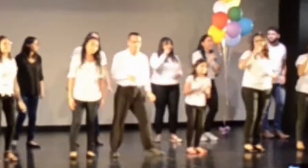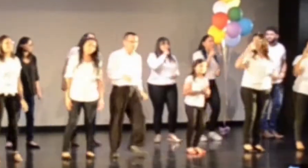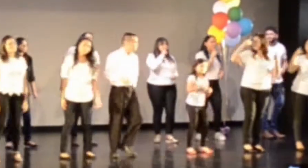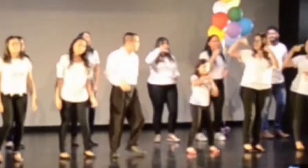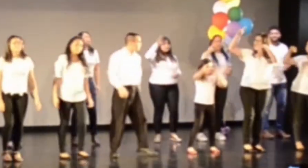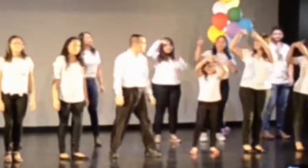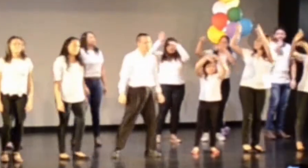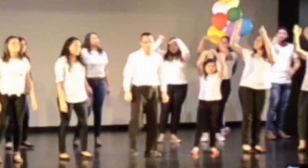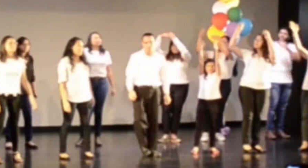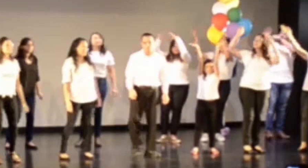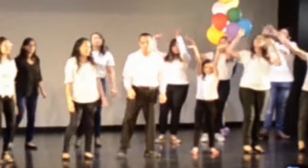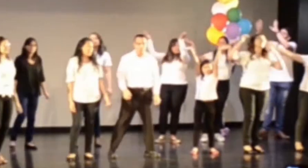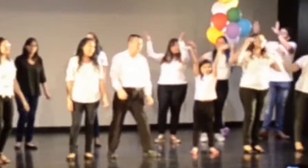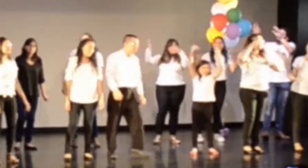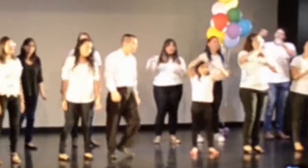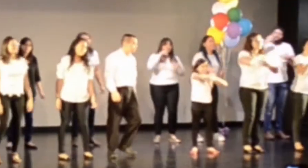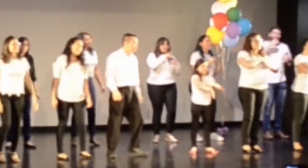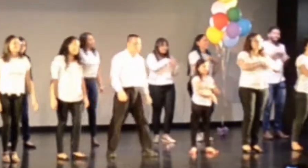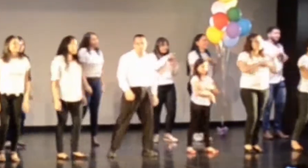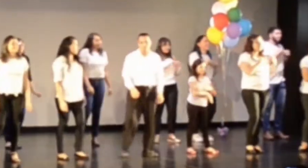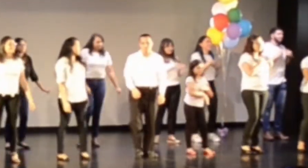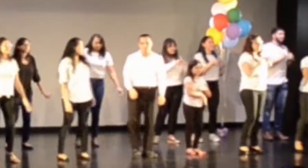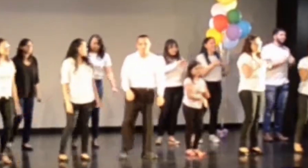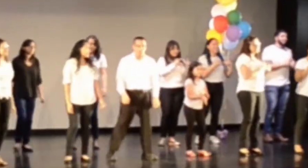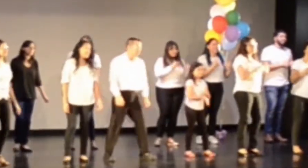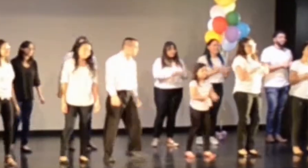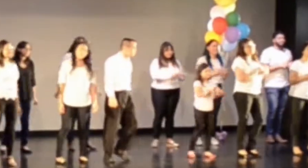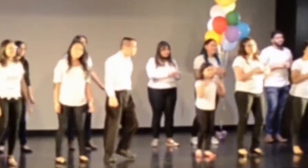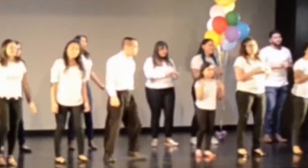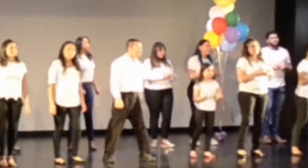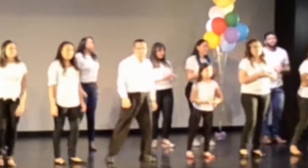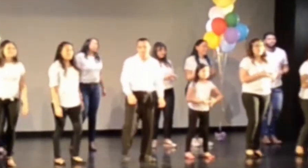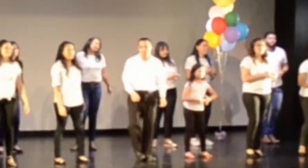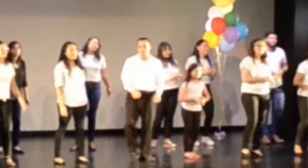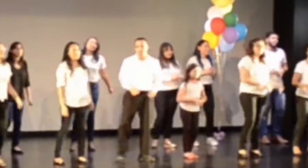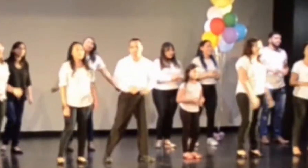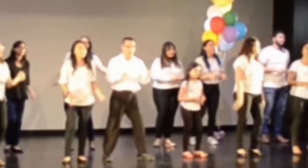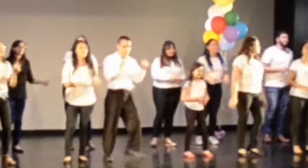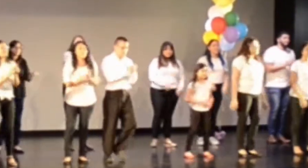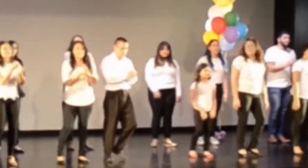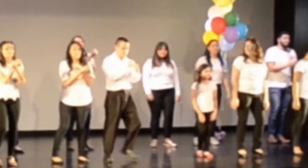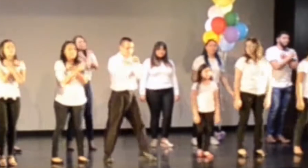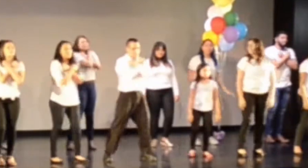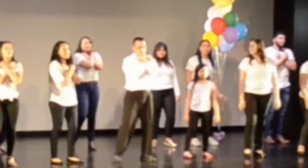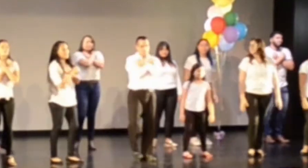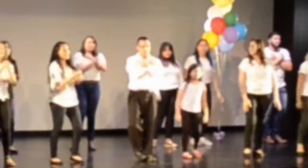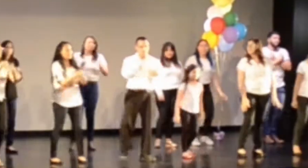se fueron dentro del corazón. Con amor se hace